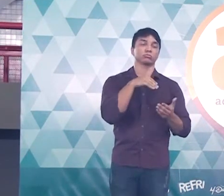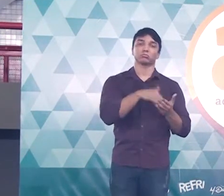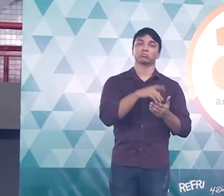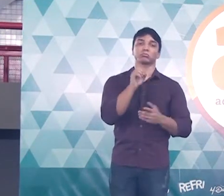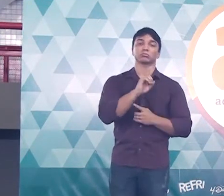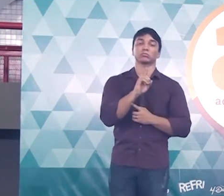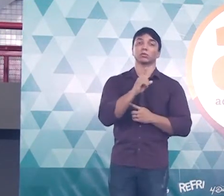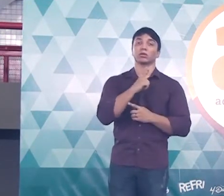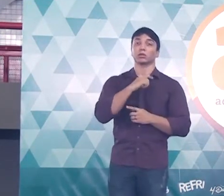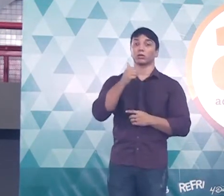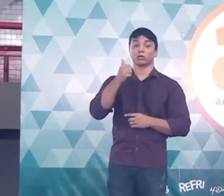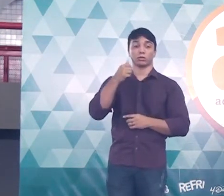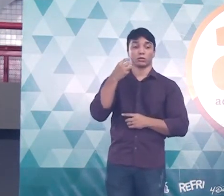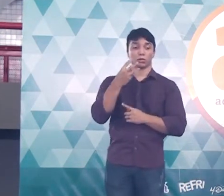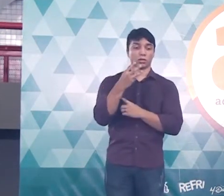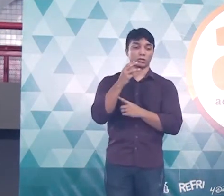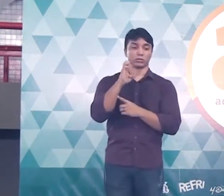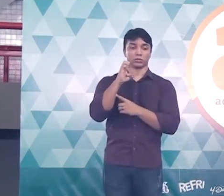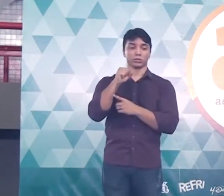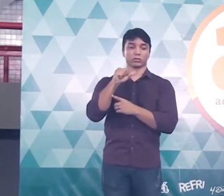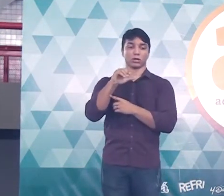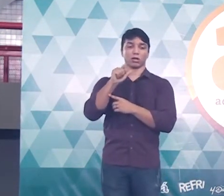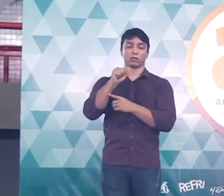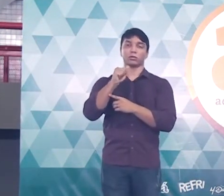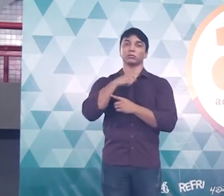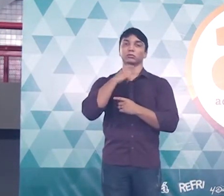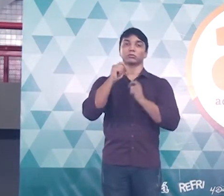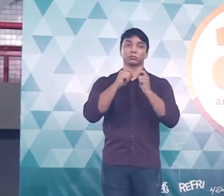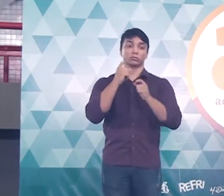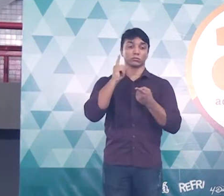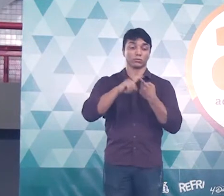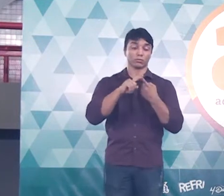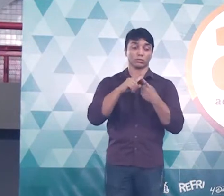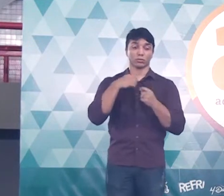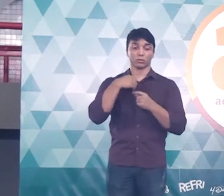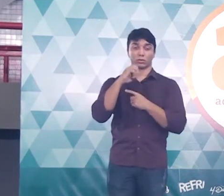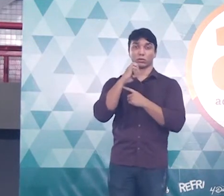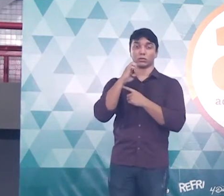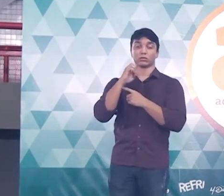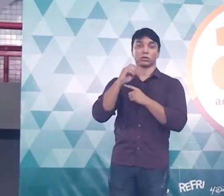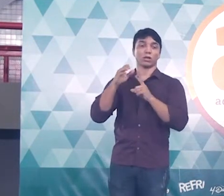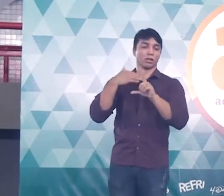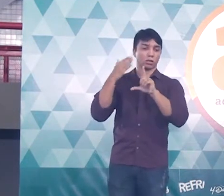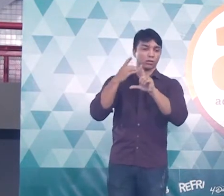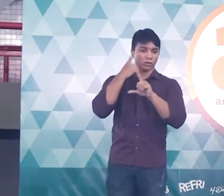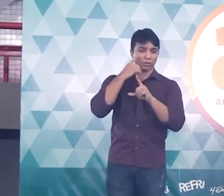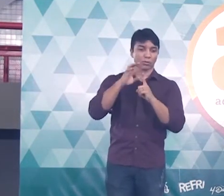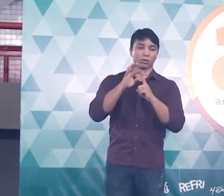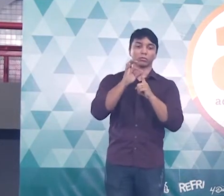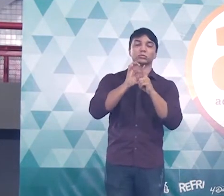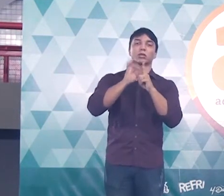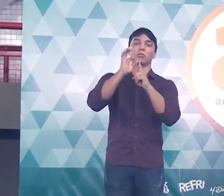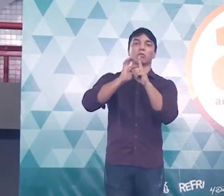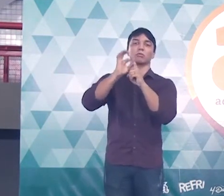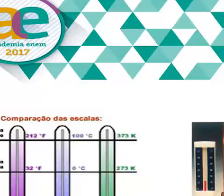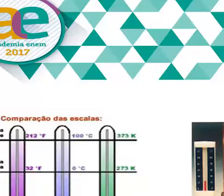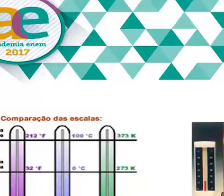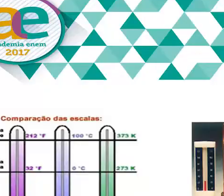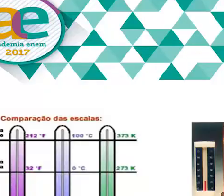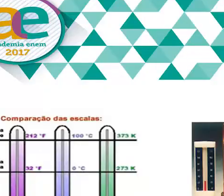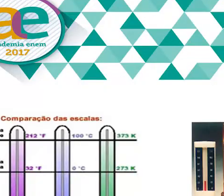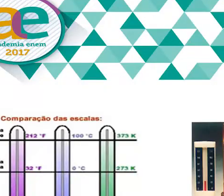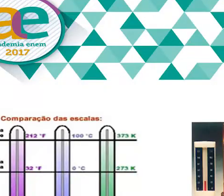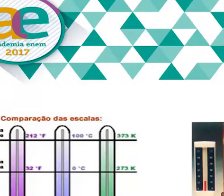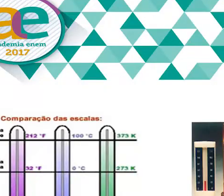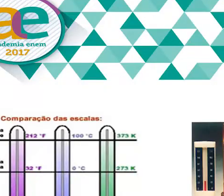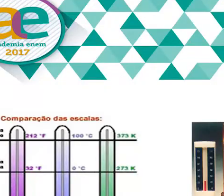E aí você tem as 3 escalas e podem observar no desenho também, do slide, que tem os termômetros, que são medidores de